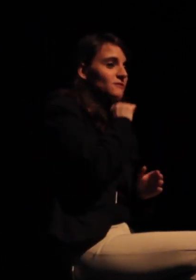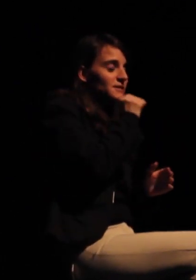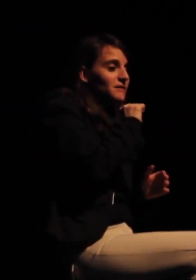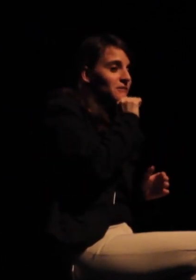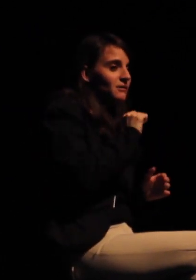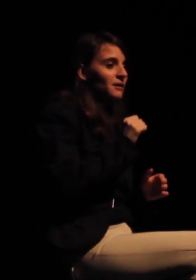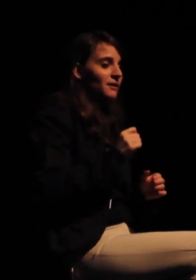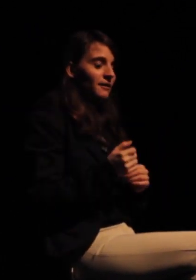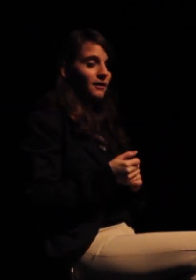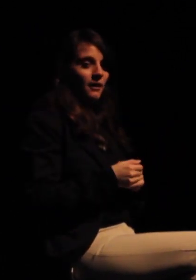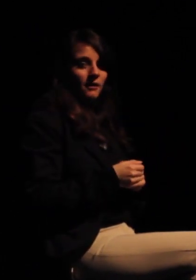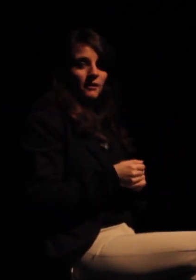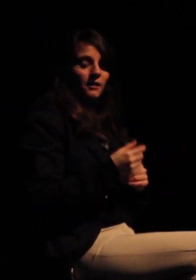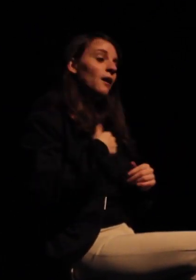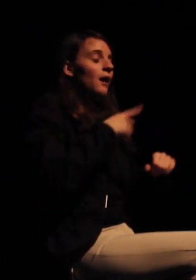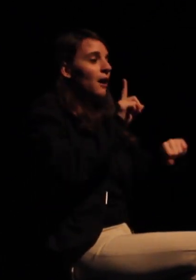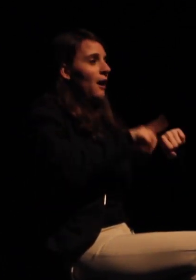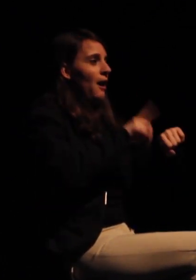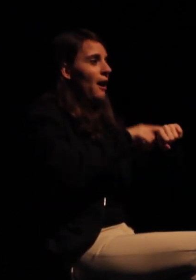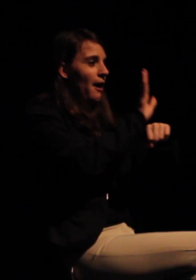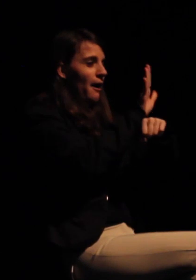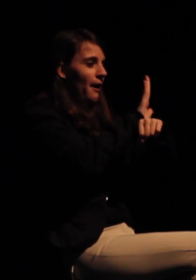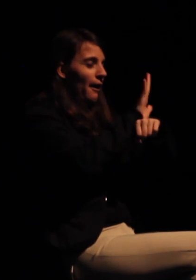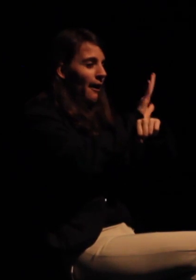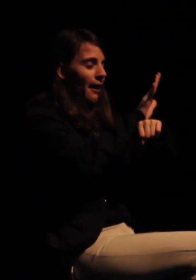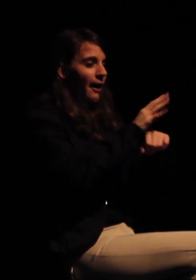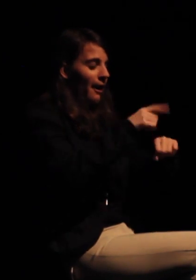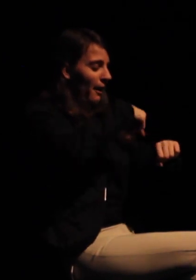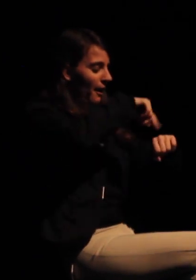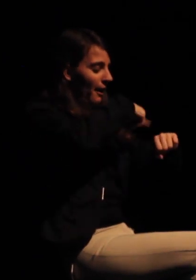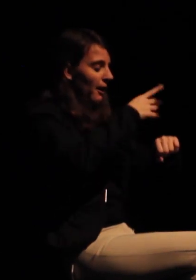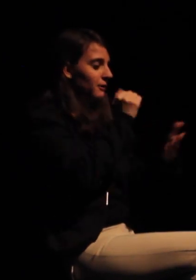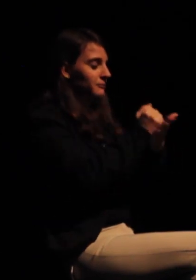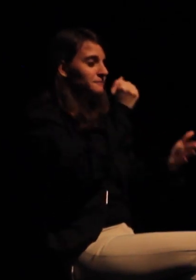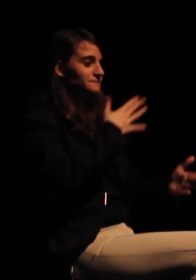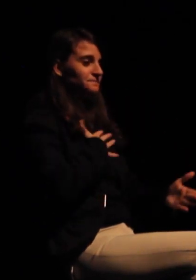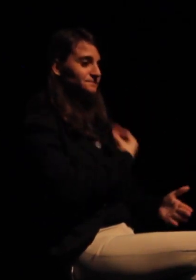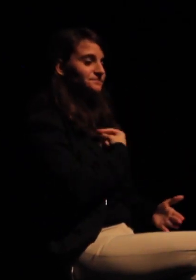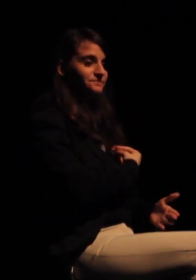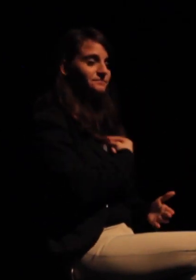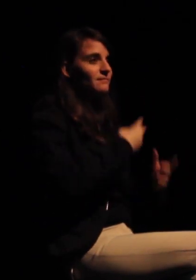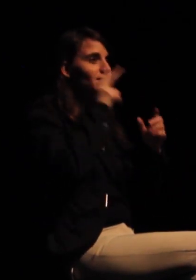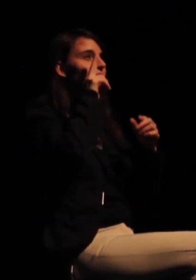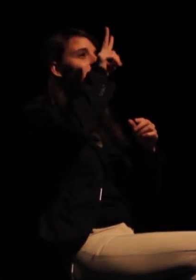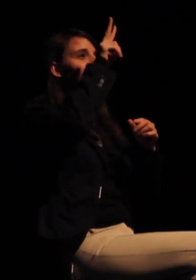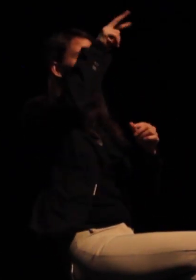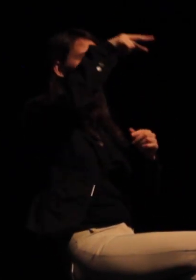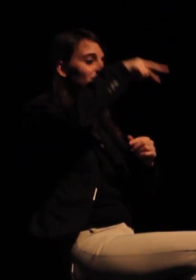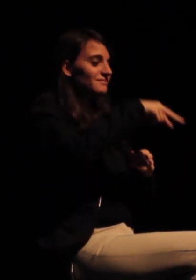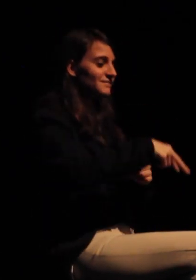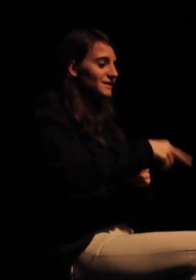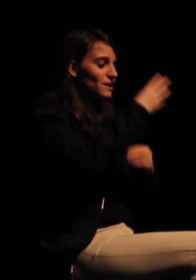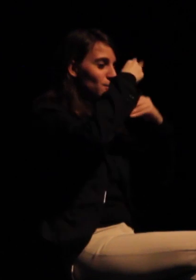a hora, para chegar em tempo no cinema. Aquele relógio marcou minha vida. Então, de lá de cima joga. E vai